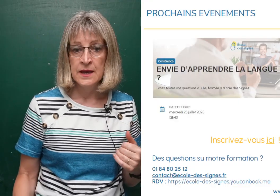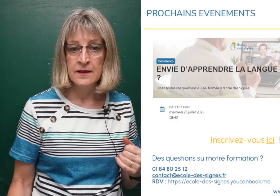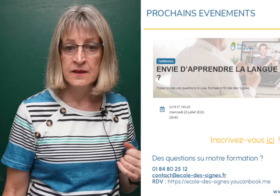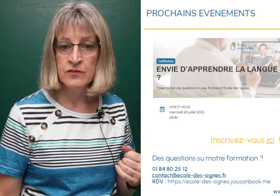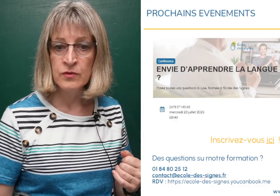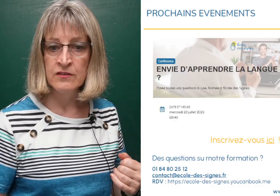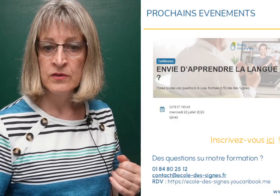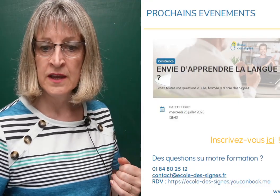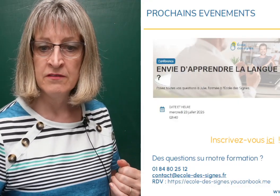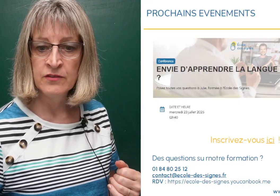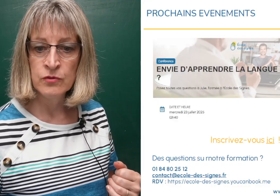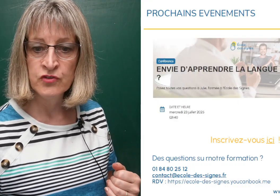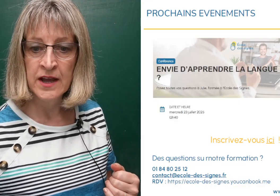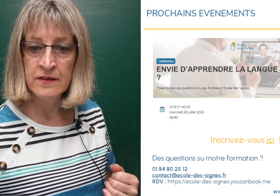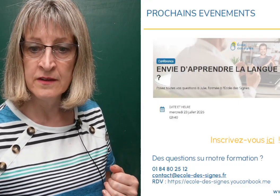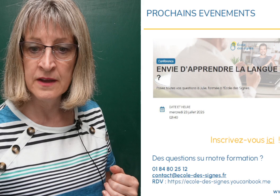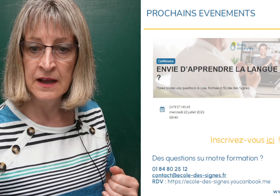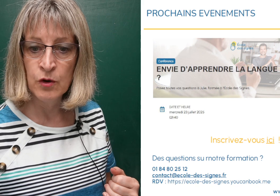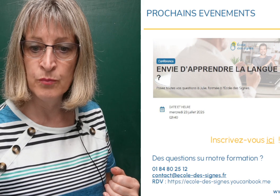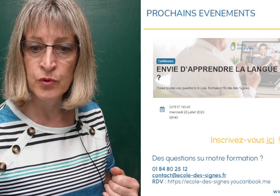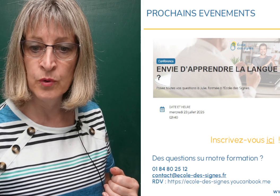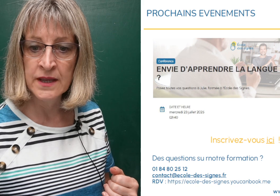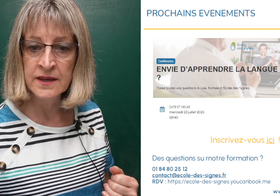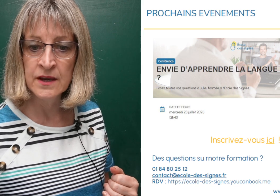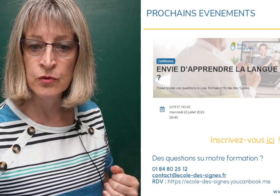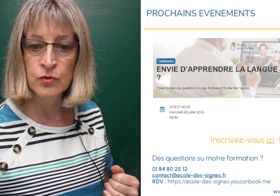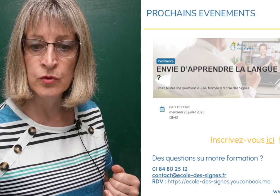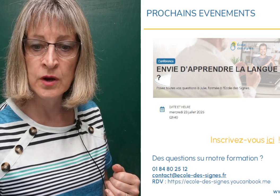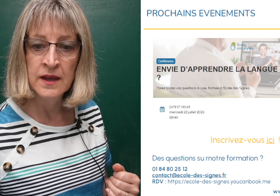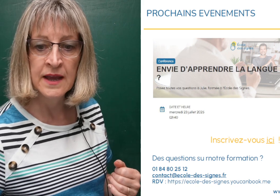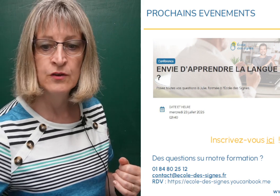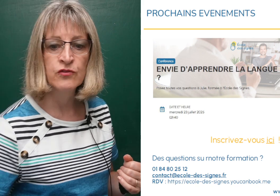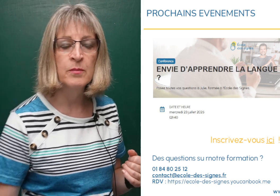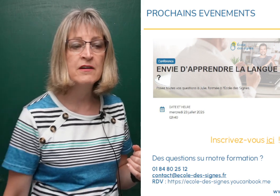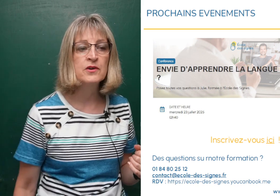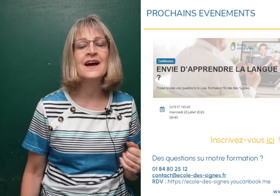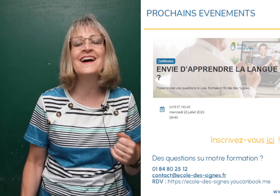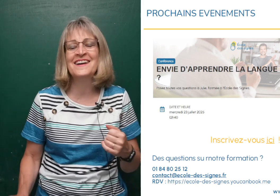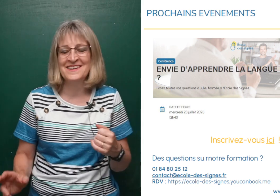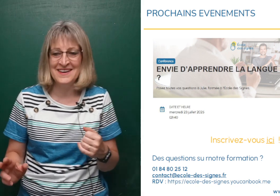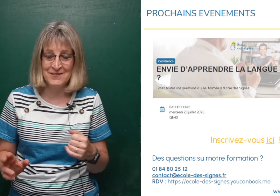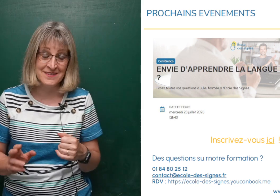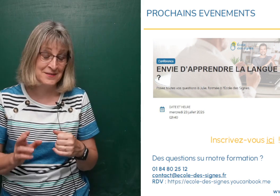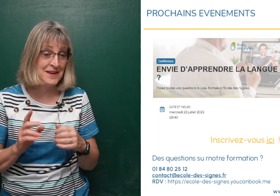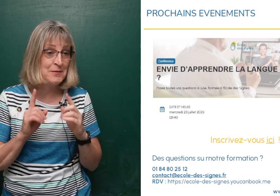des questions qui sont arrivées sur le chat. Alors, pourquoi écrire court? Car ils ne sont pas aveugles. Ouais, c'est une très bonne